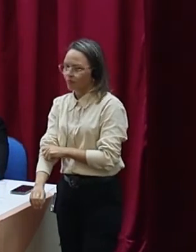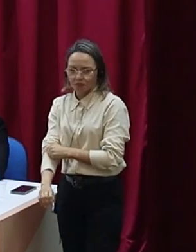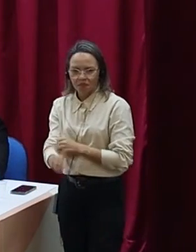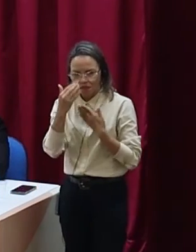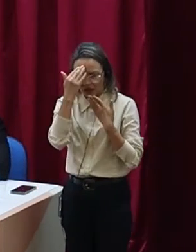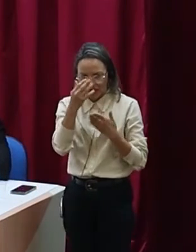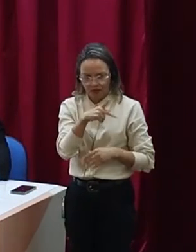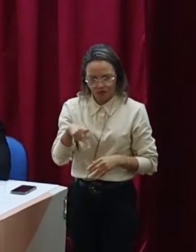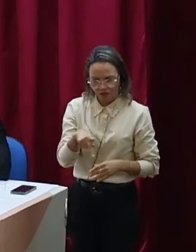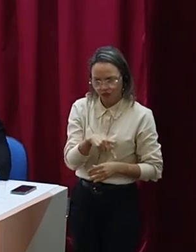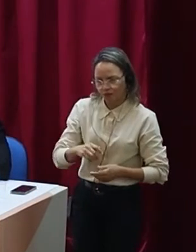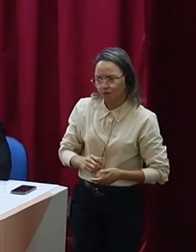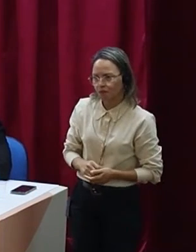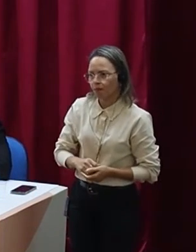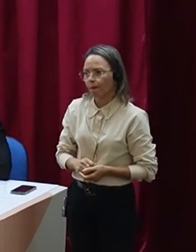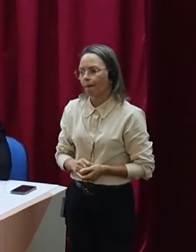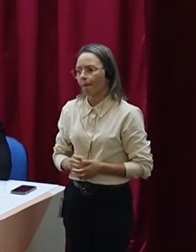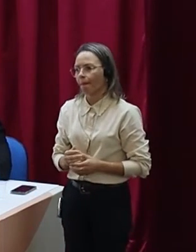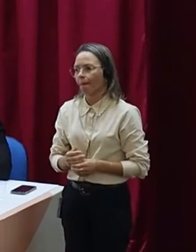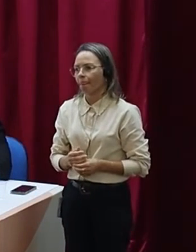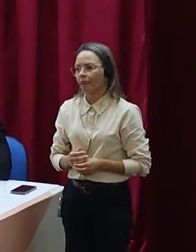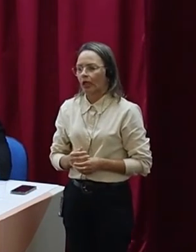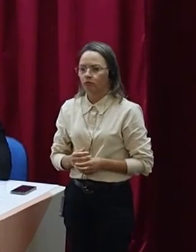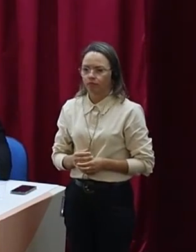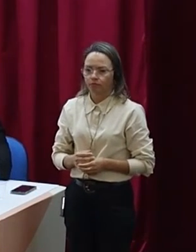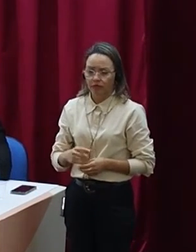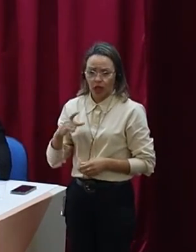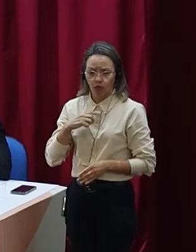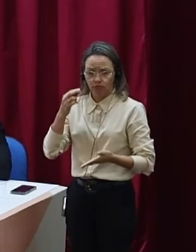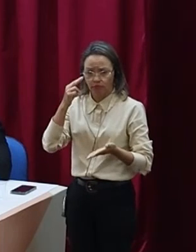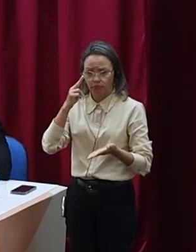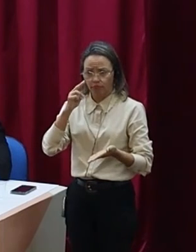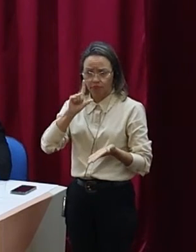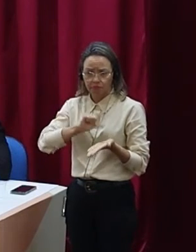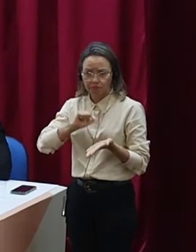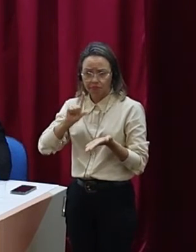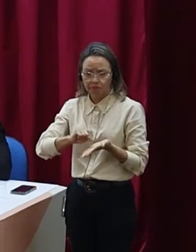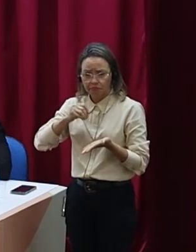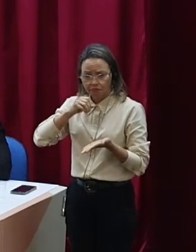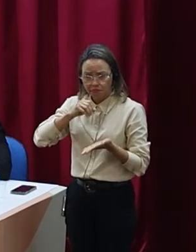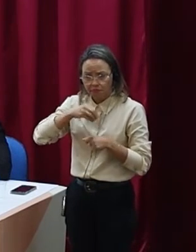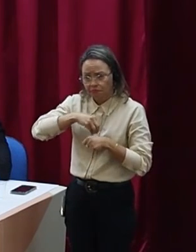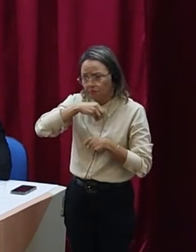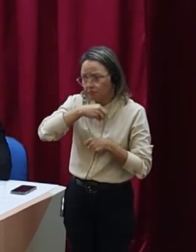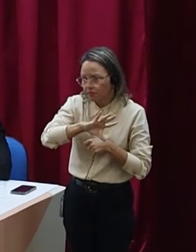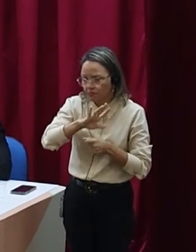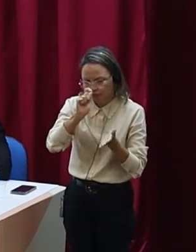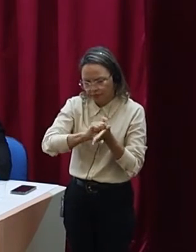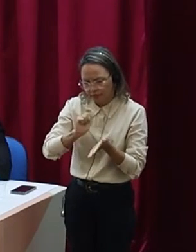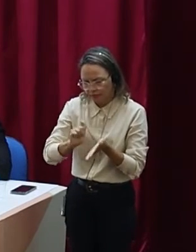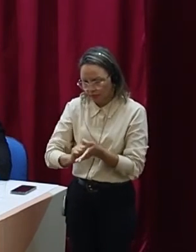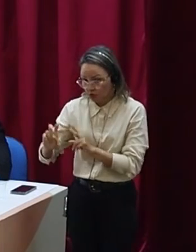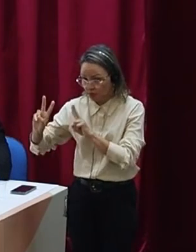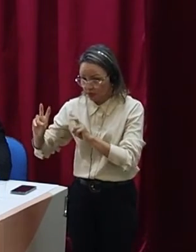Gracias, profesor. Yo envié un artículo que publiqué en Bolivia a los organizadores sobre este tema. Para